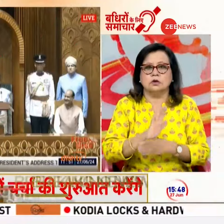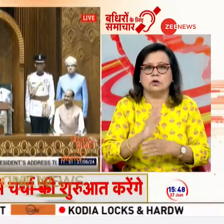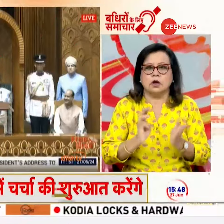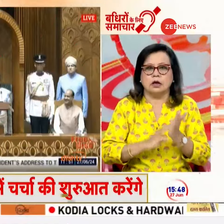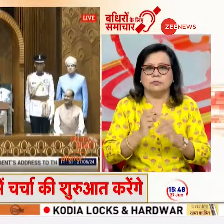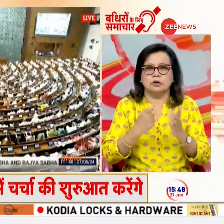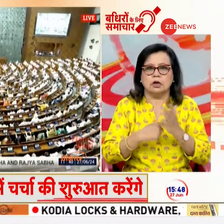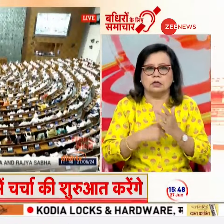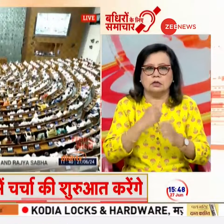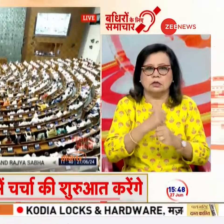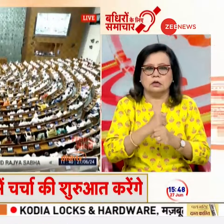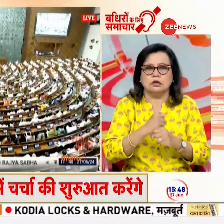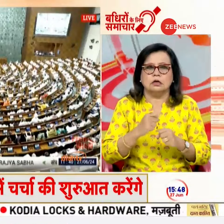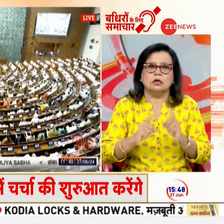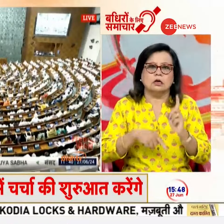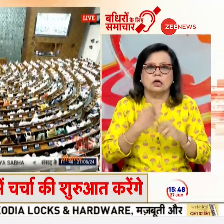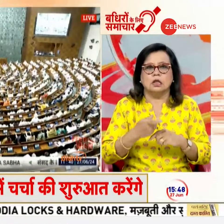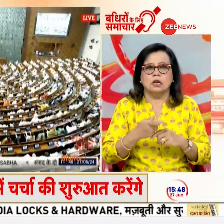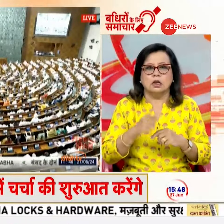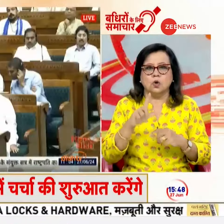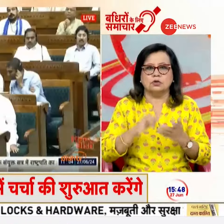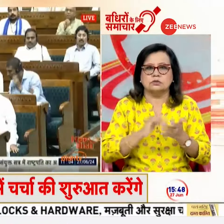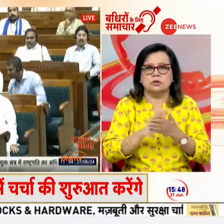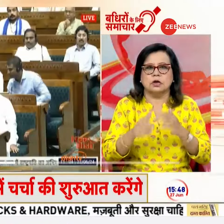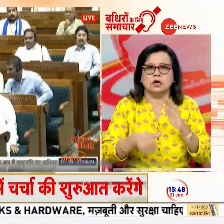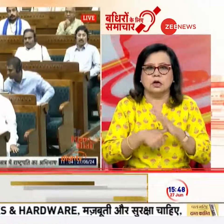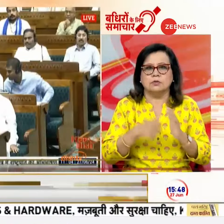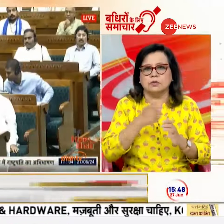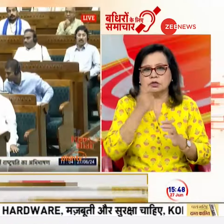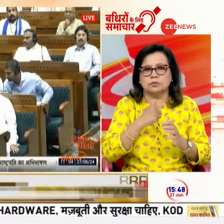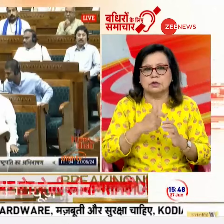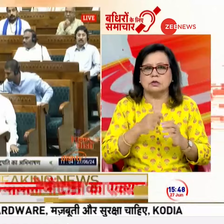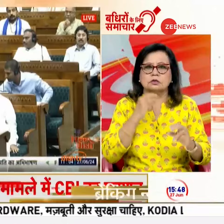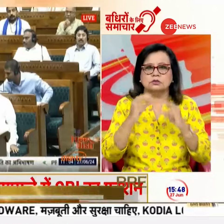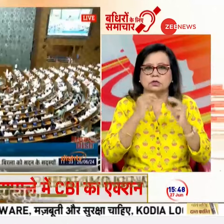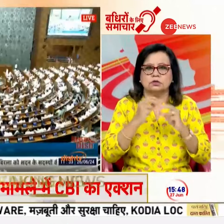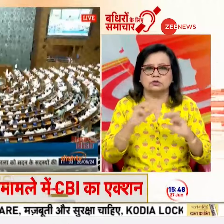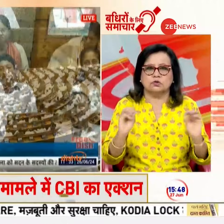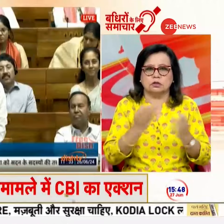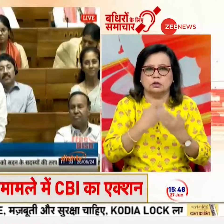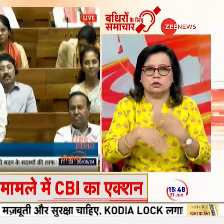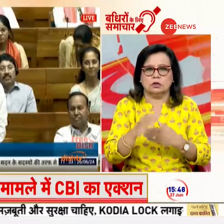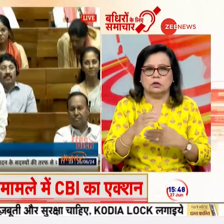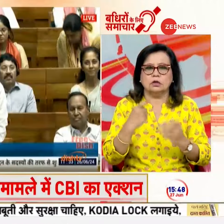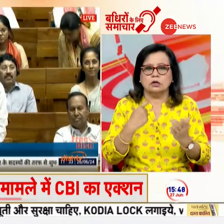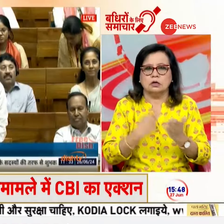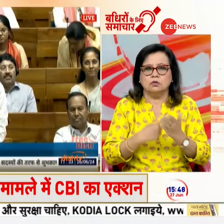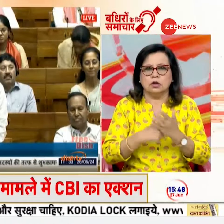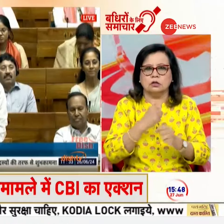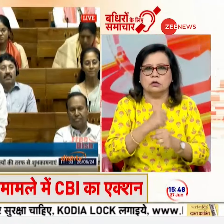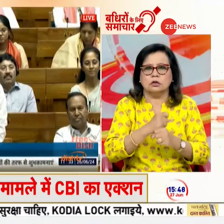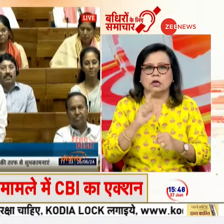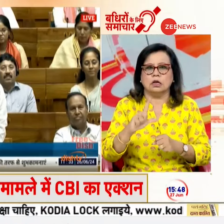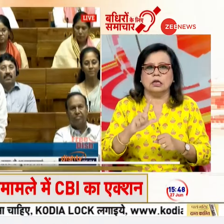कांग्रेस सांसद राहुल गांधी कल लोकसभा में राष्ट्रपति के अभिभाषण पर चर्चा की शुरुआत करेंगे।